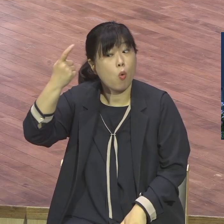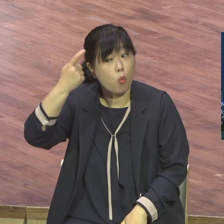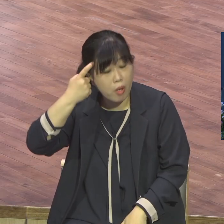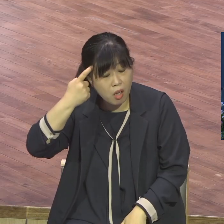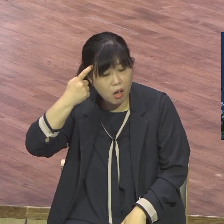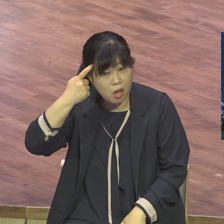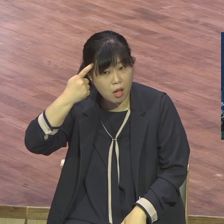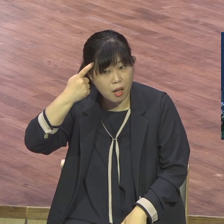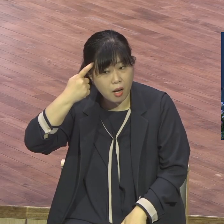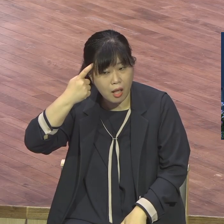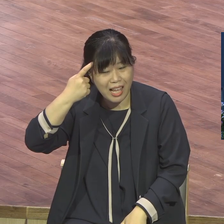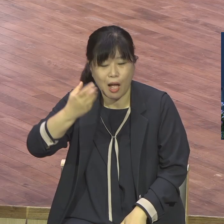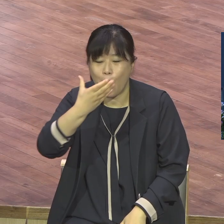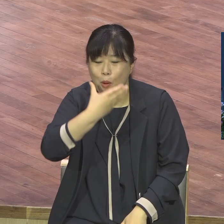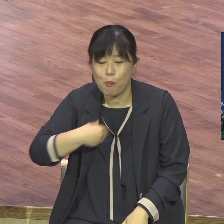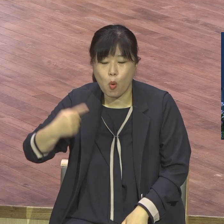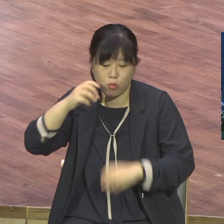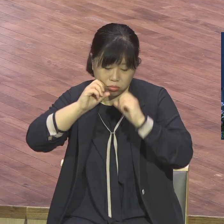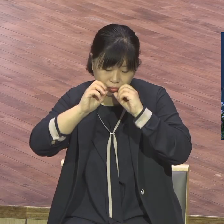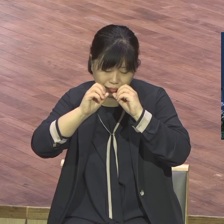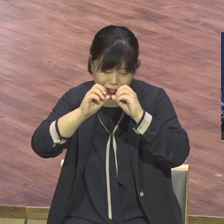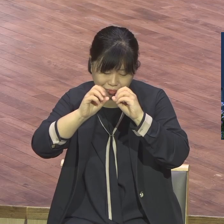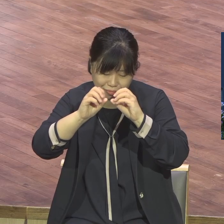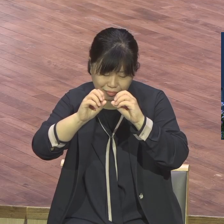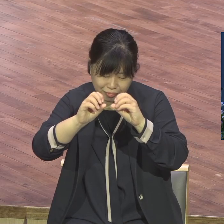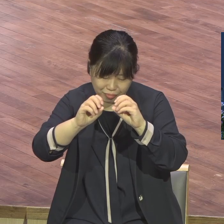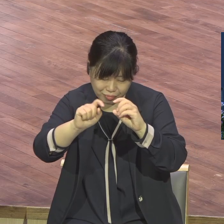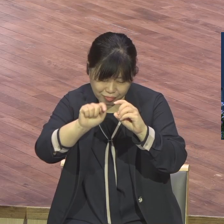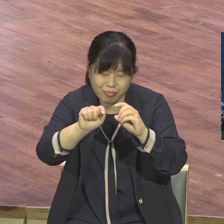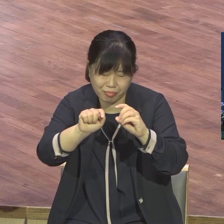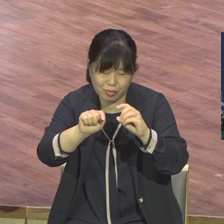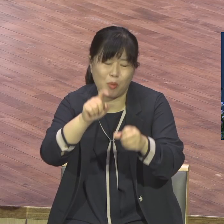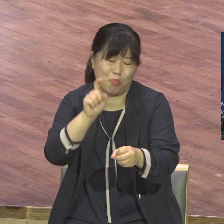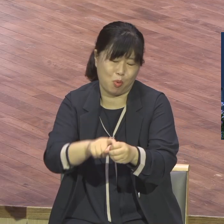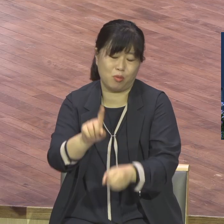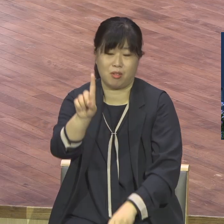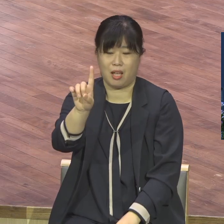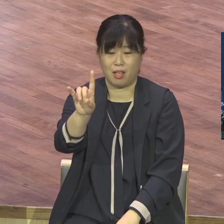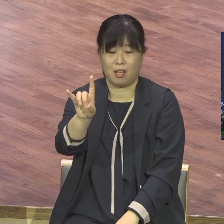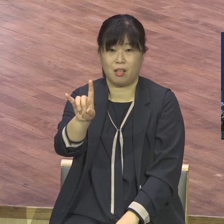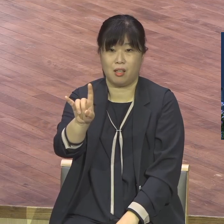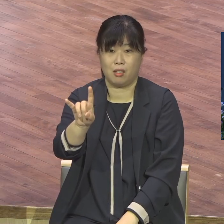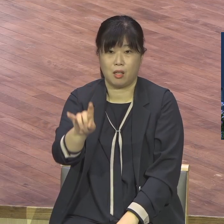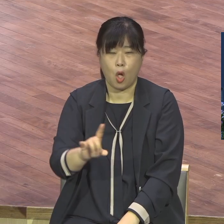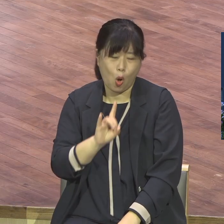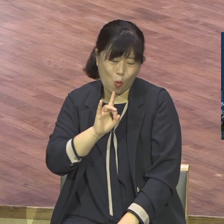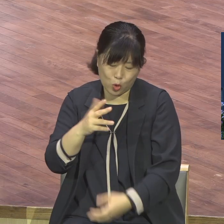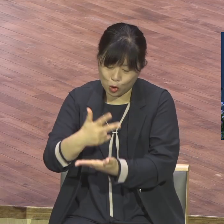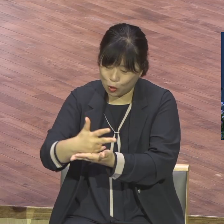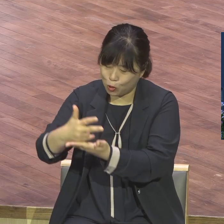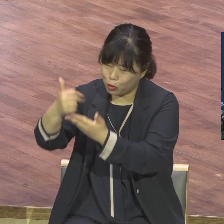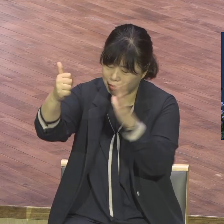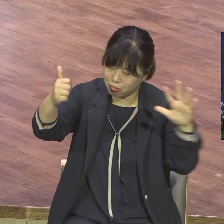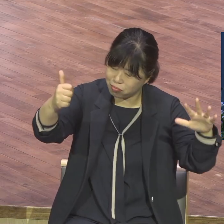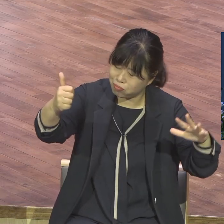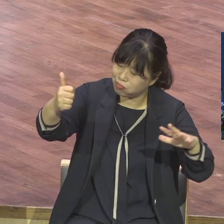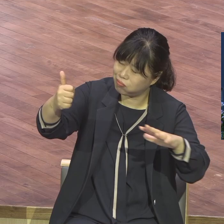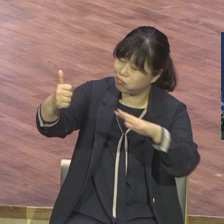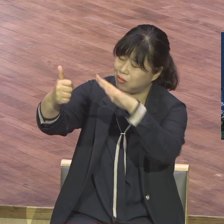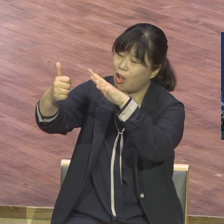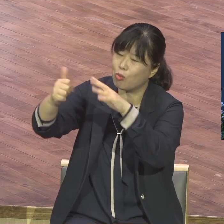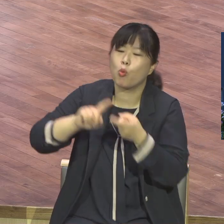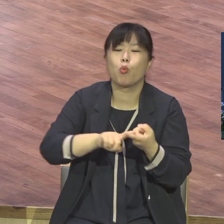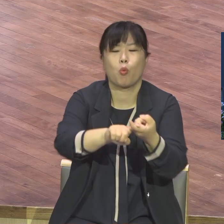견고히 세워가는 오직 주를 위한 공동체가 되어야 된다. 오직 주를 위해서. 이거 누구를 위한 게